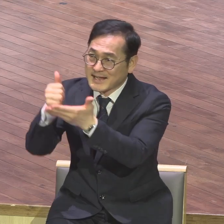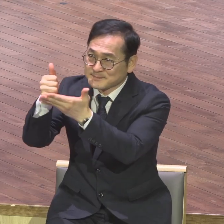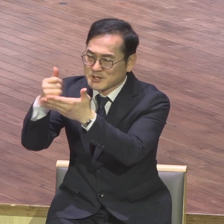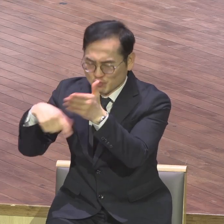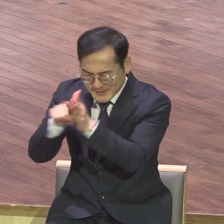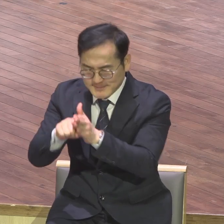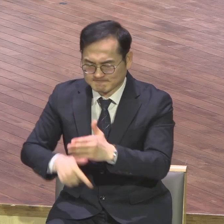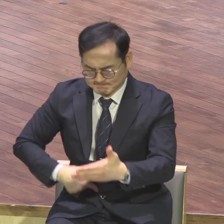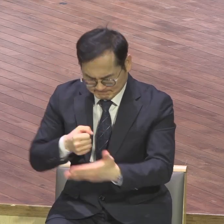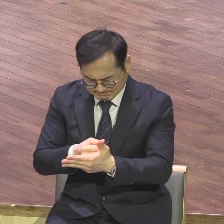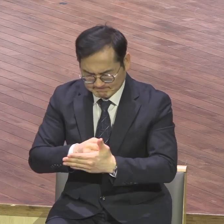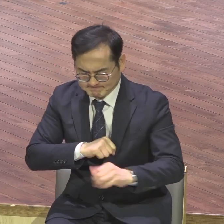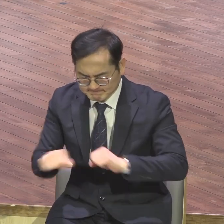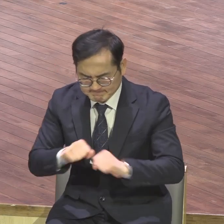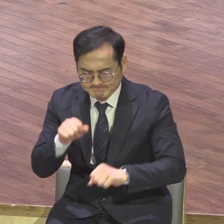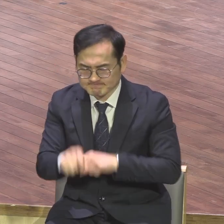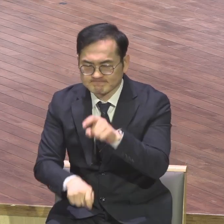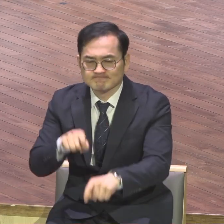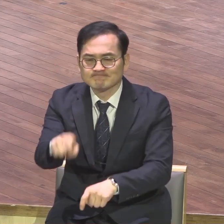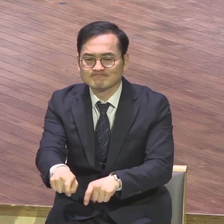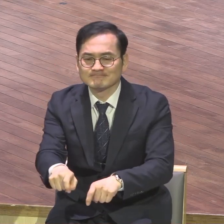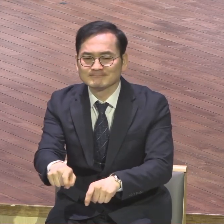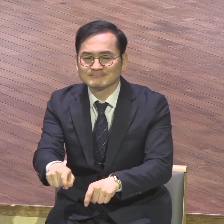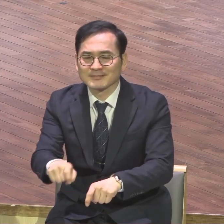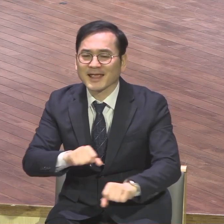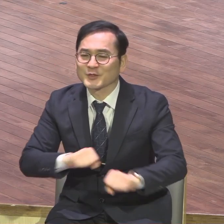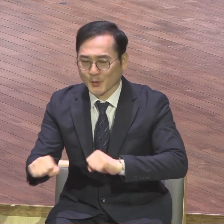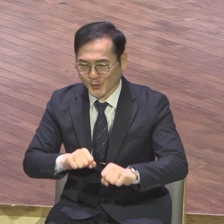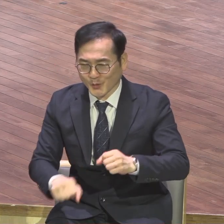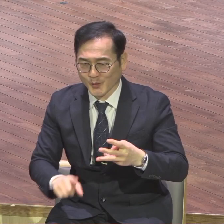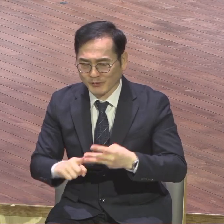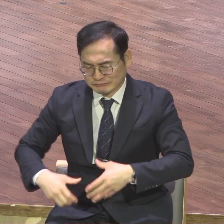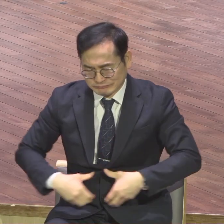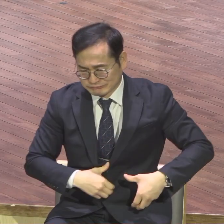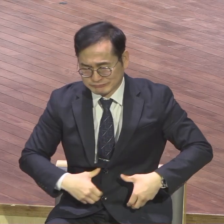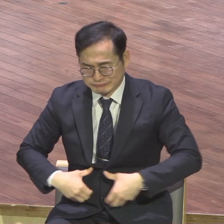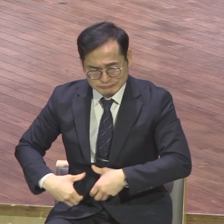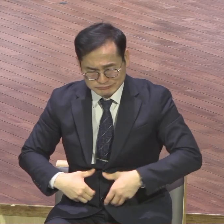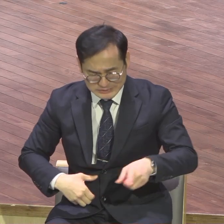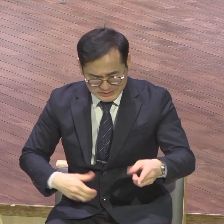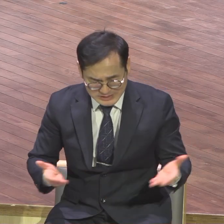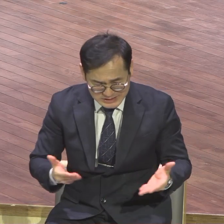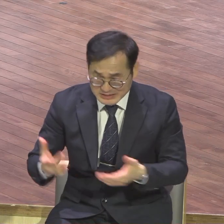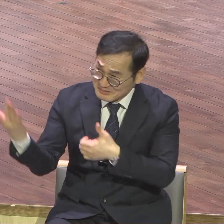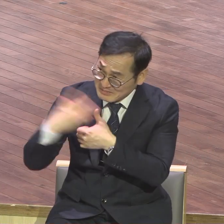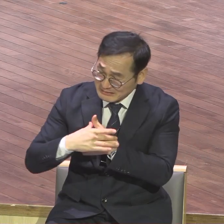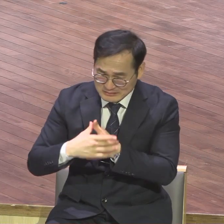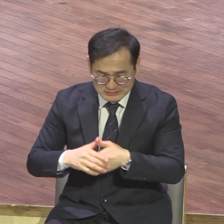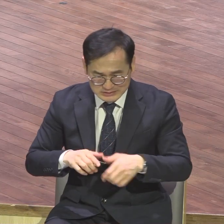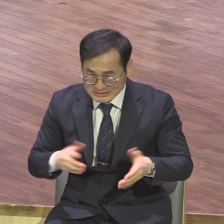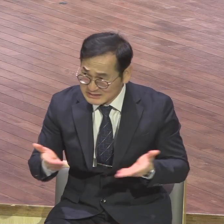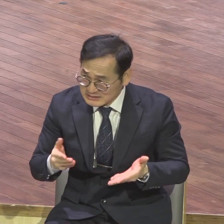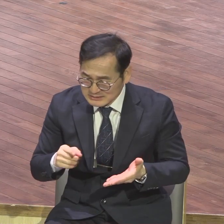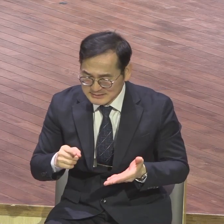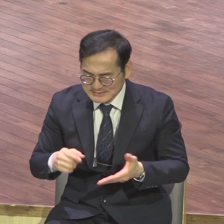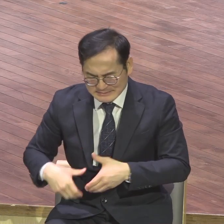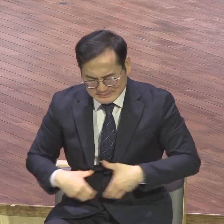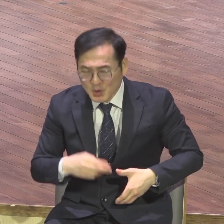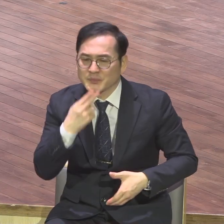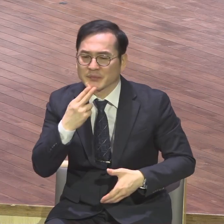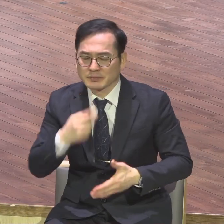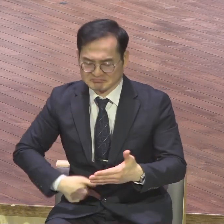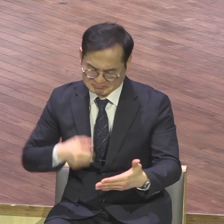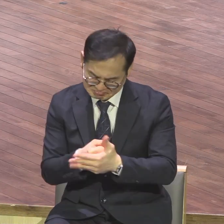담대한 행동, 헌신이죠. 담대한 행동, 주저주저하지 않고 담대한 행동. 마지막으로 하나님